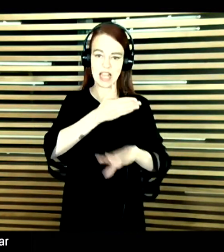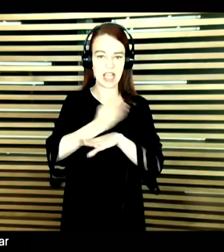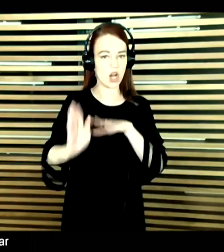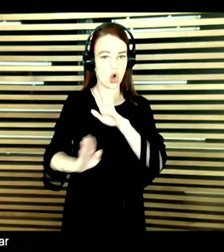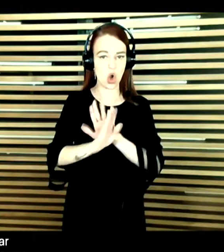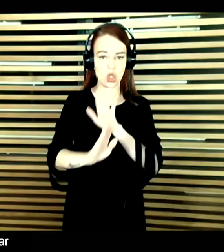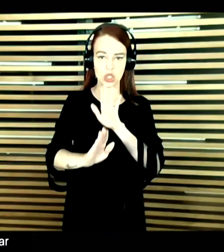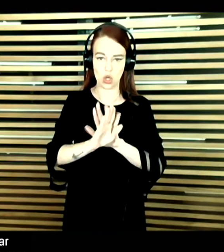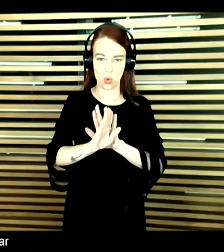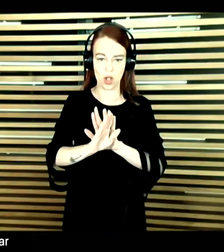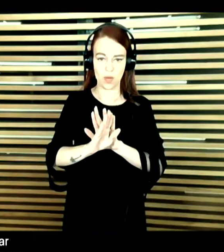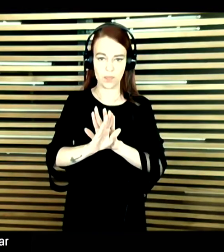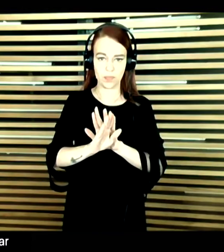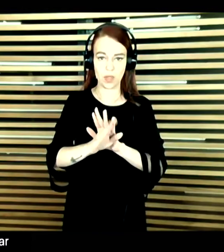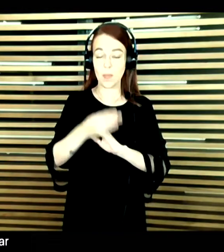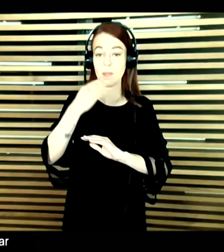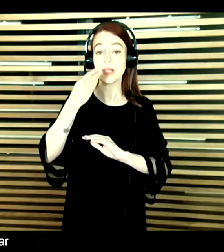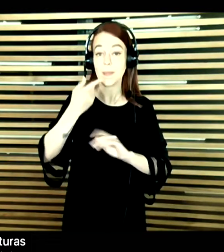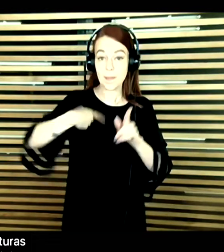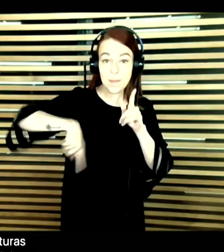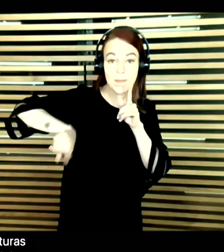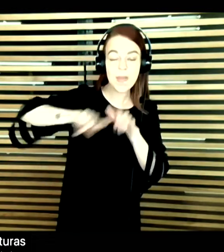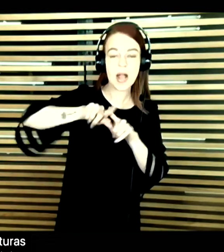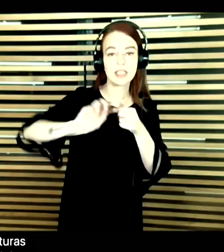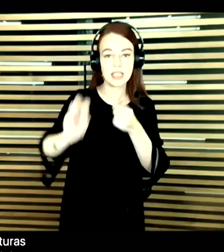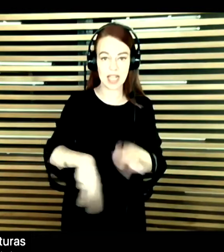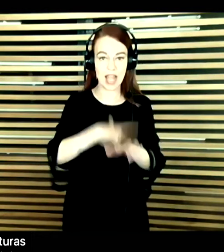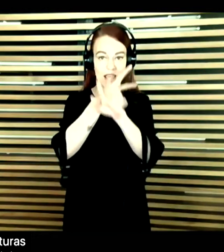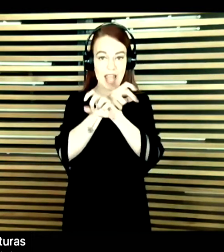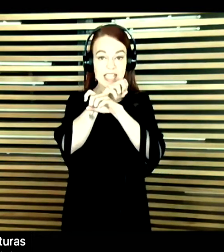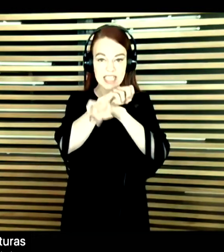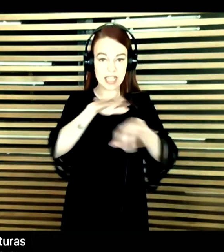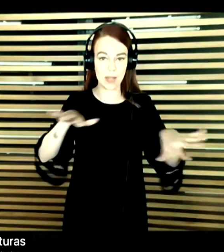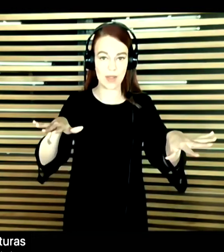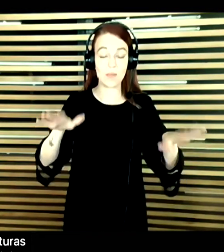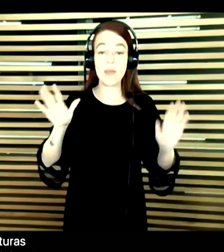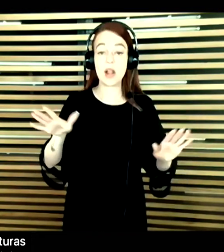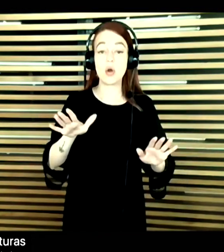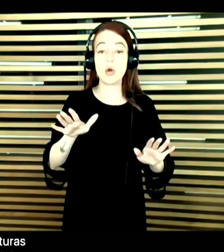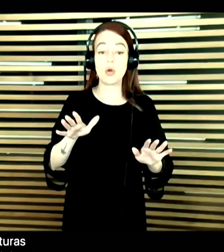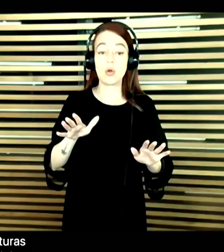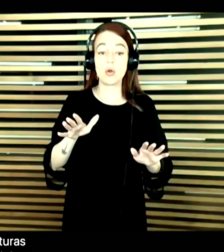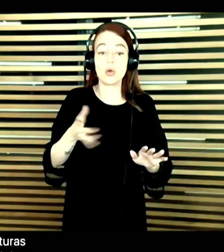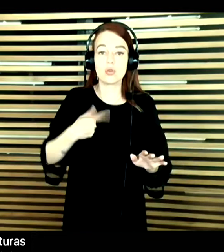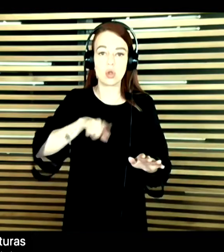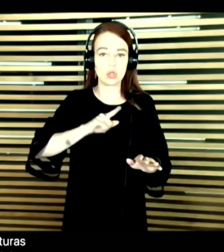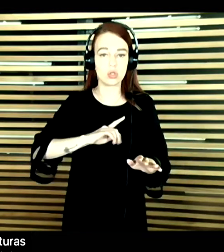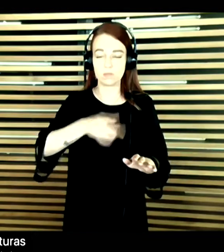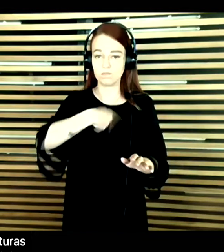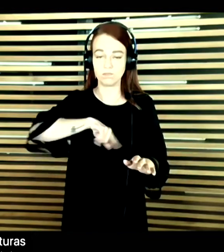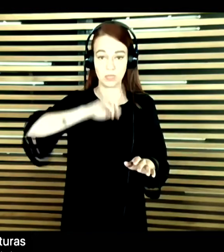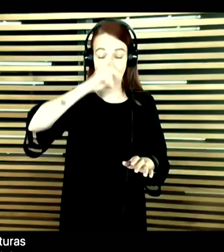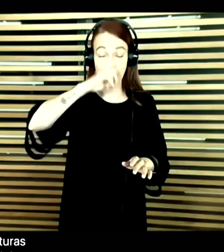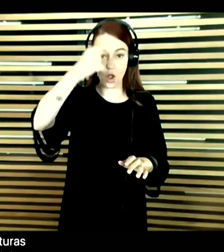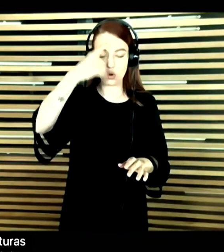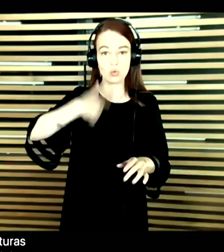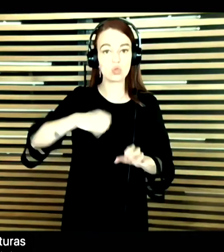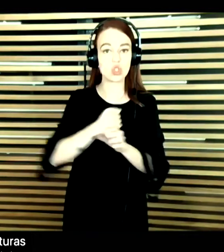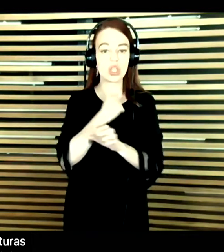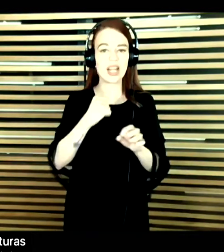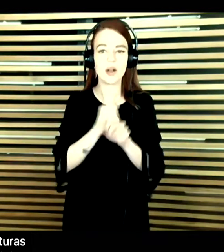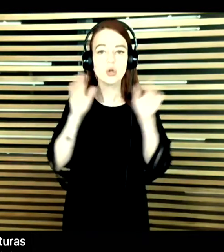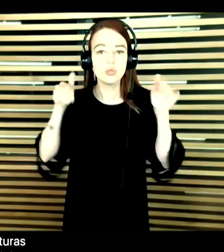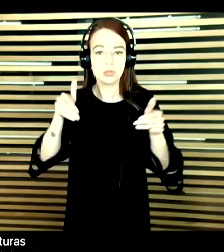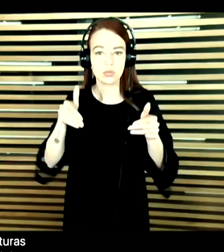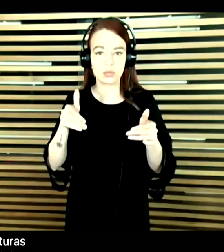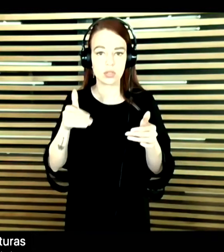las difusiones en streaming. Eso sí, lo queremos hacer sin olvidarnos de que nuestro trabajo se centra en la actividad artística